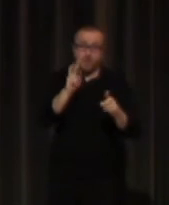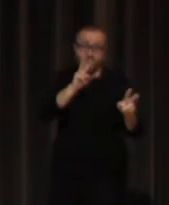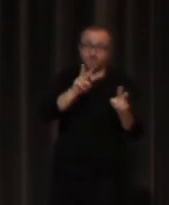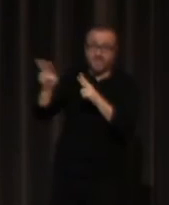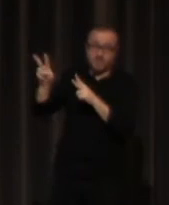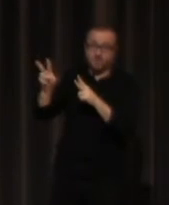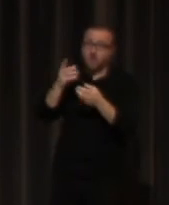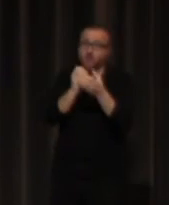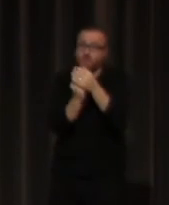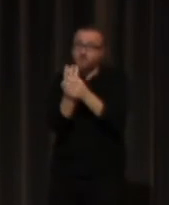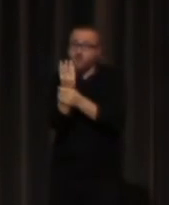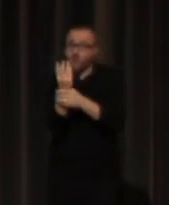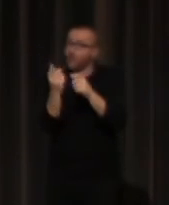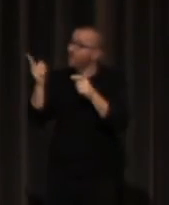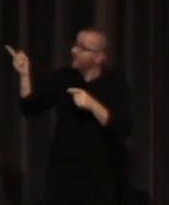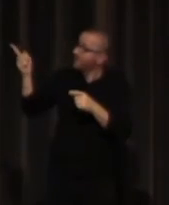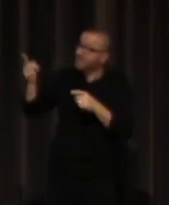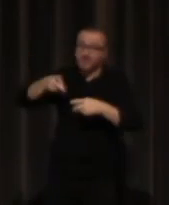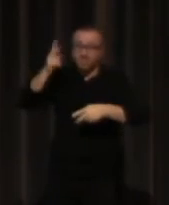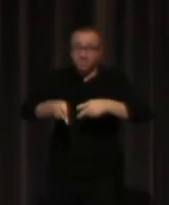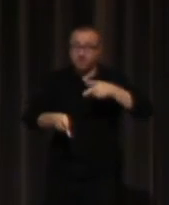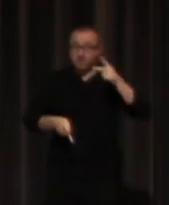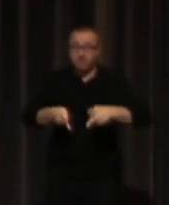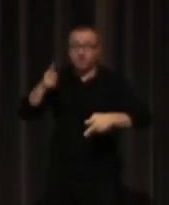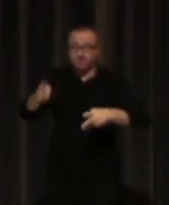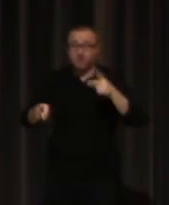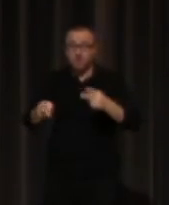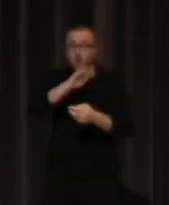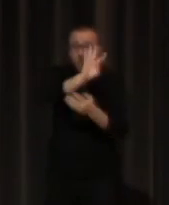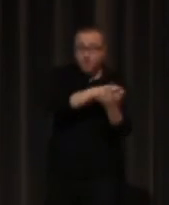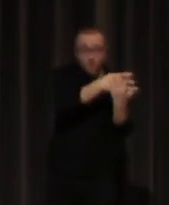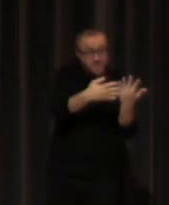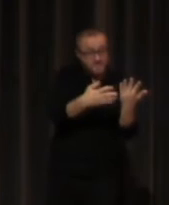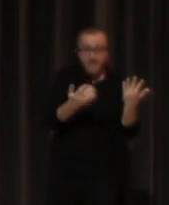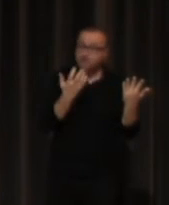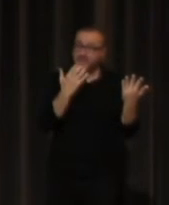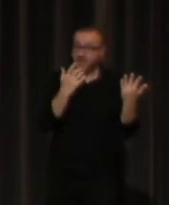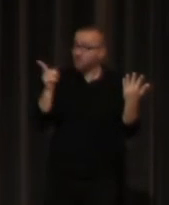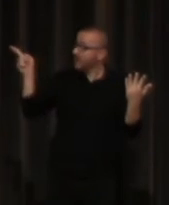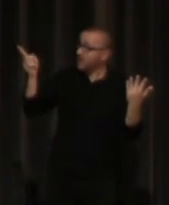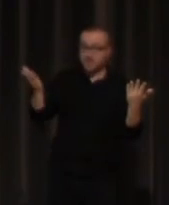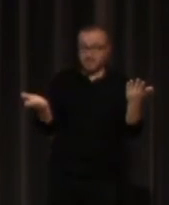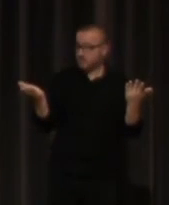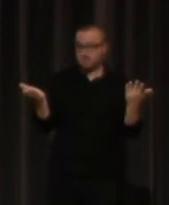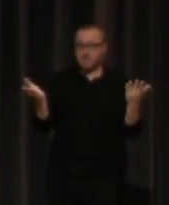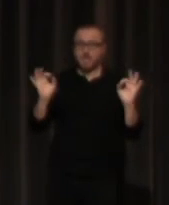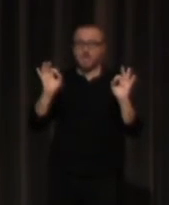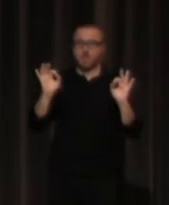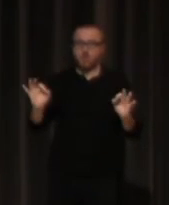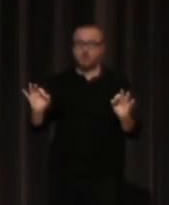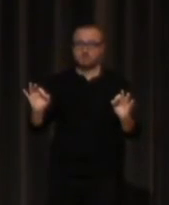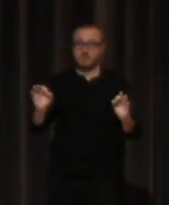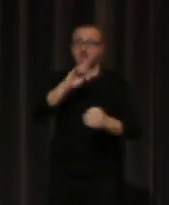nostra encara, com aquests pètals carregats de saba que tenyeixen els dits? Poemes són